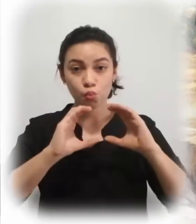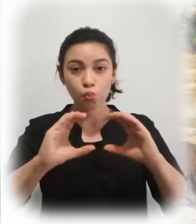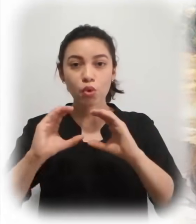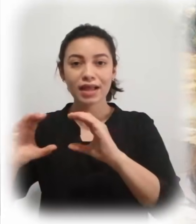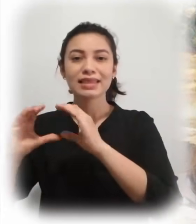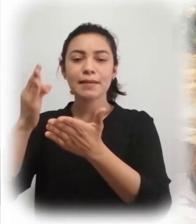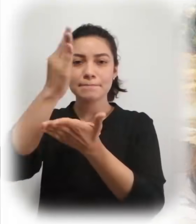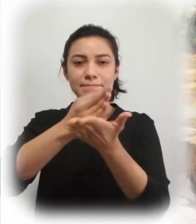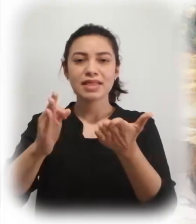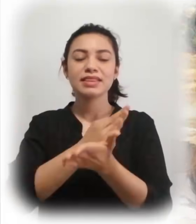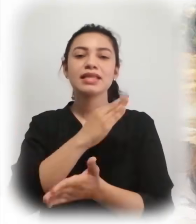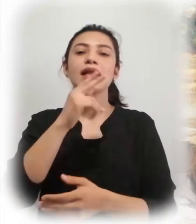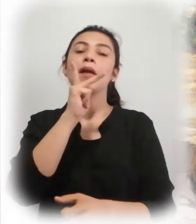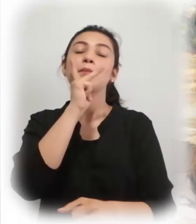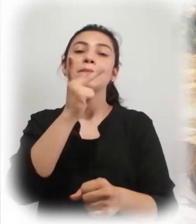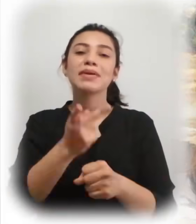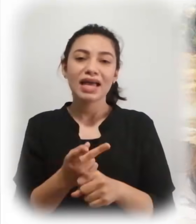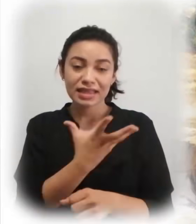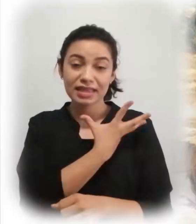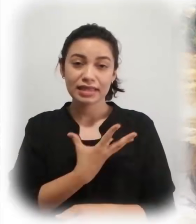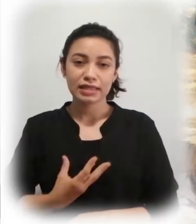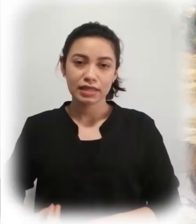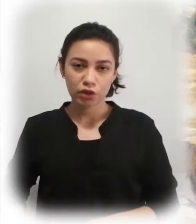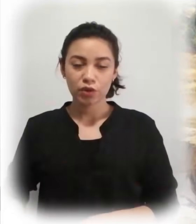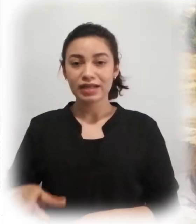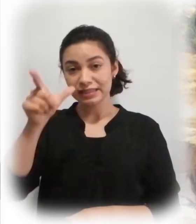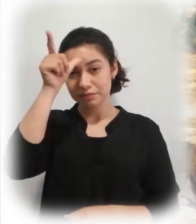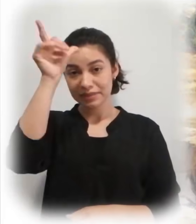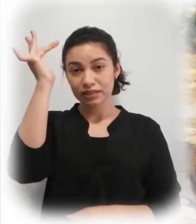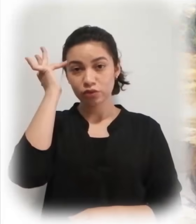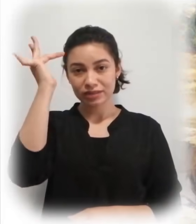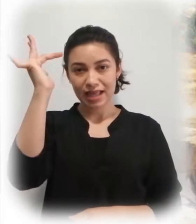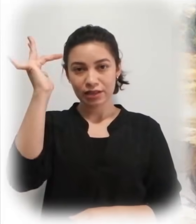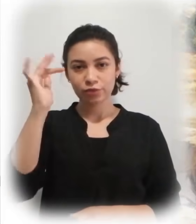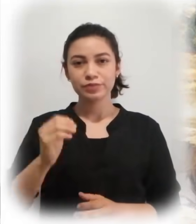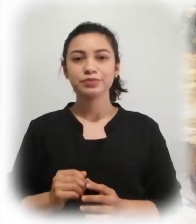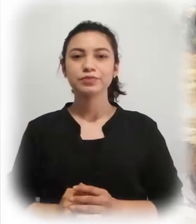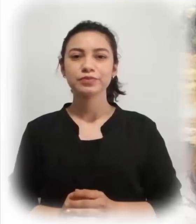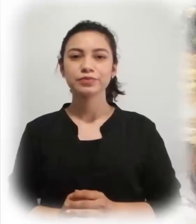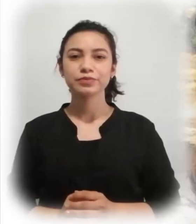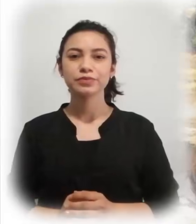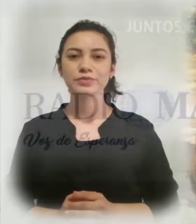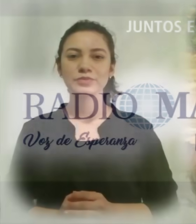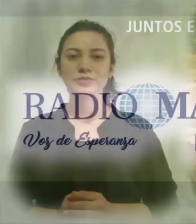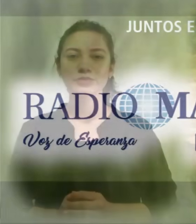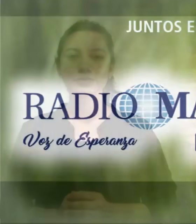y nos bendiga en nombre del Padre y del Hijo y del Espíritu Santo. Amén. Amén.